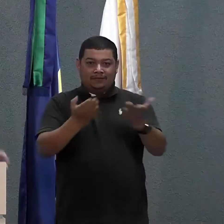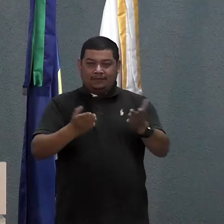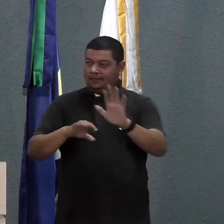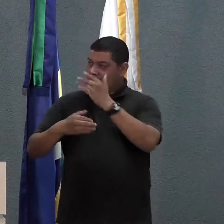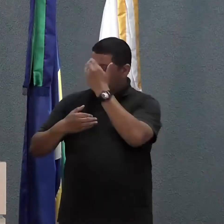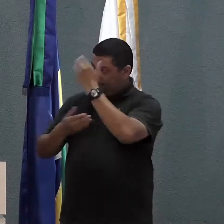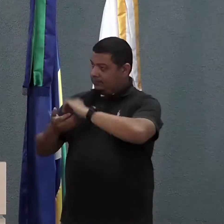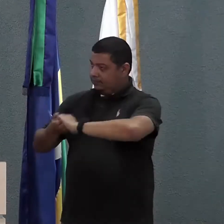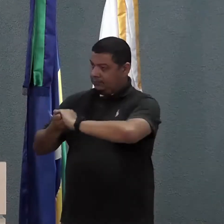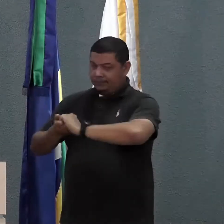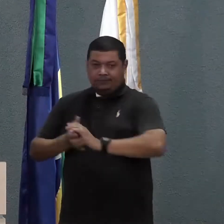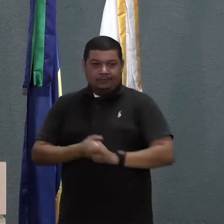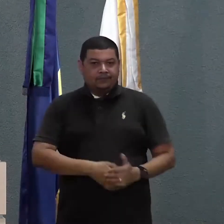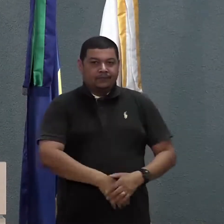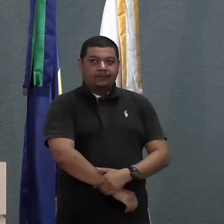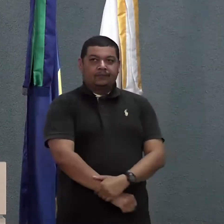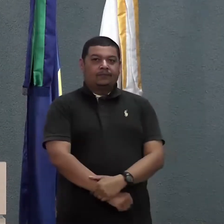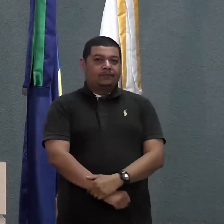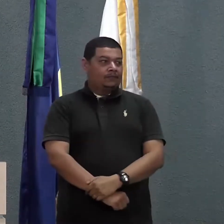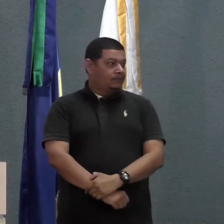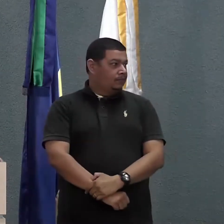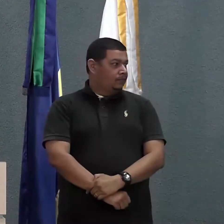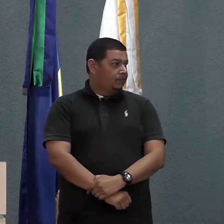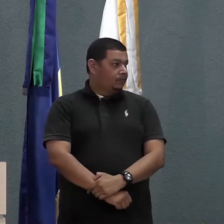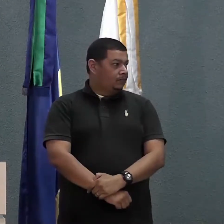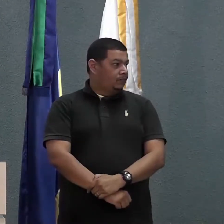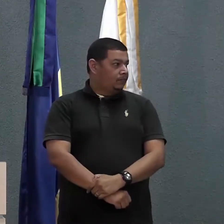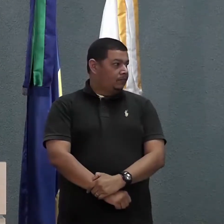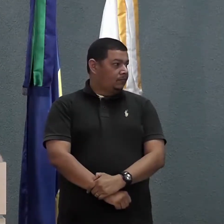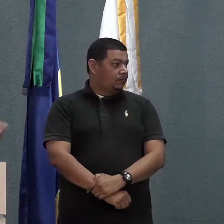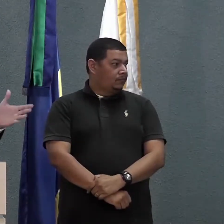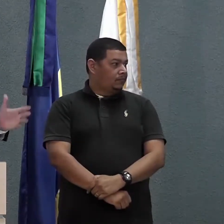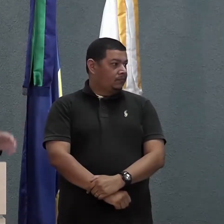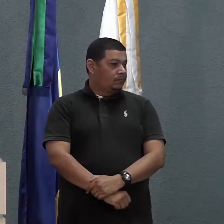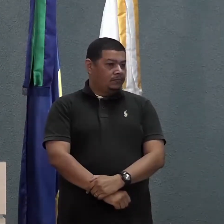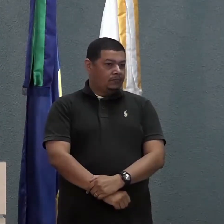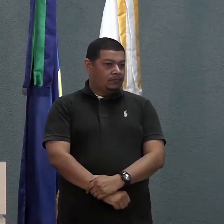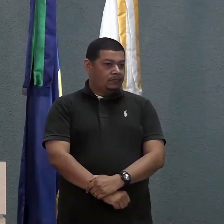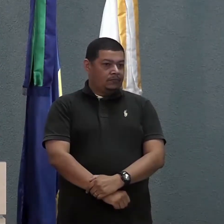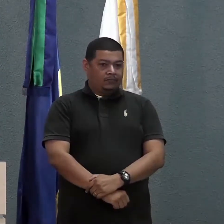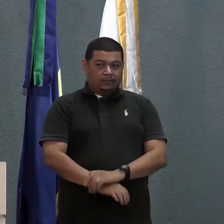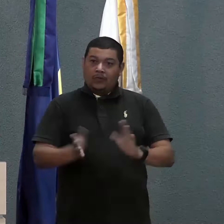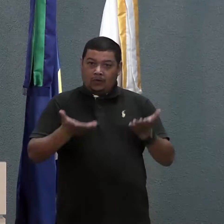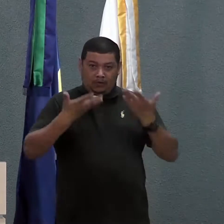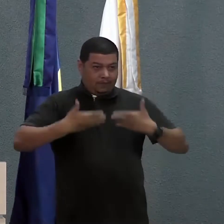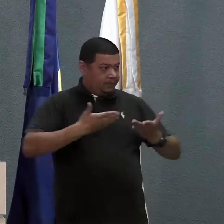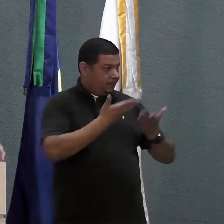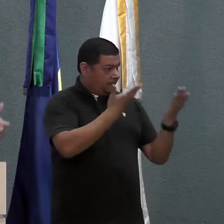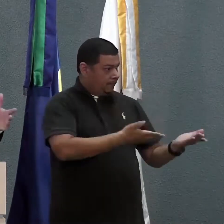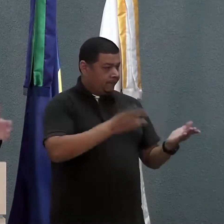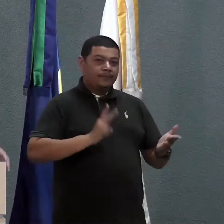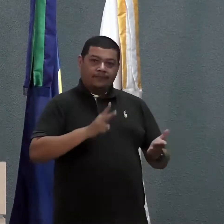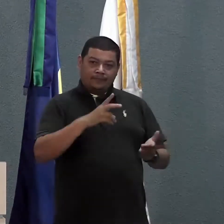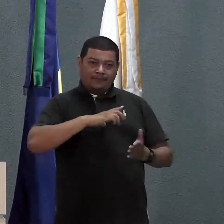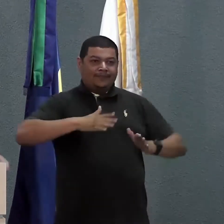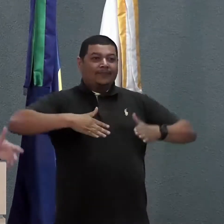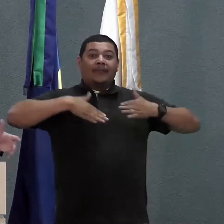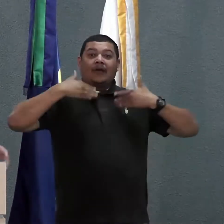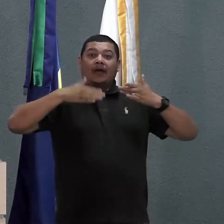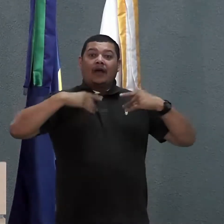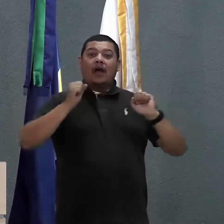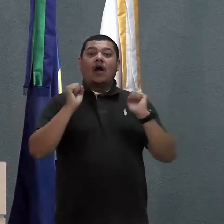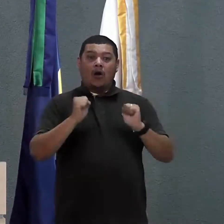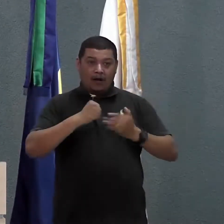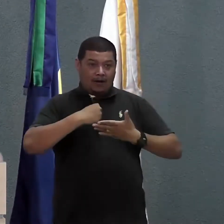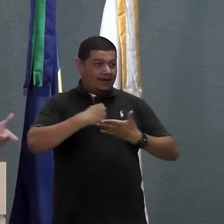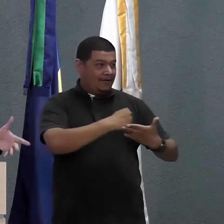Obrigado, meu amigo. Obrigado, vereador. Presidente, agradeço mais uma vez e fico à disposição. Para mim é sempre uma alegria poder contribuir com